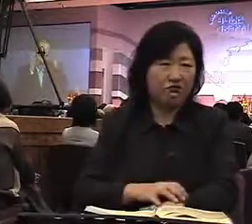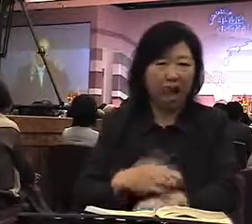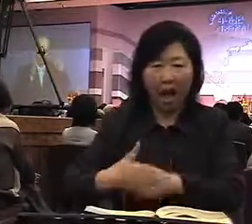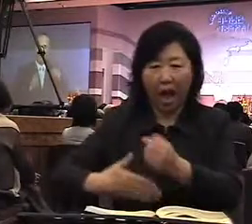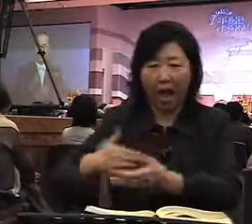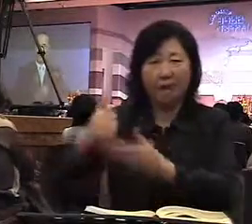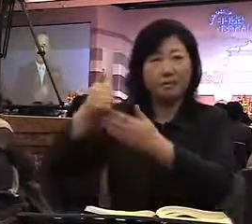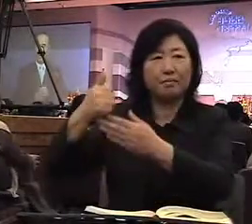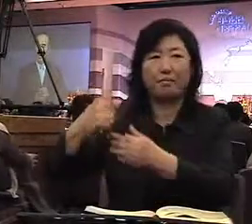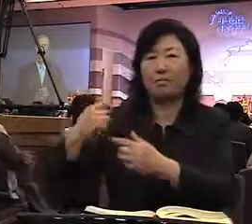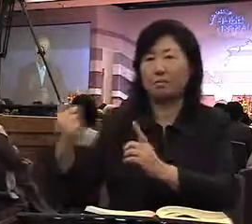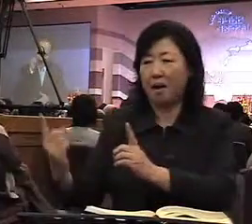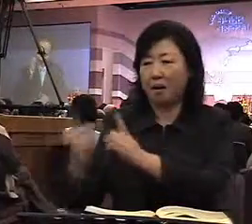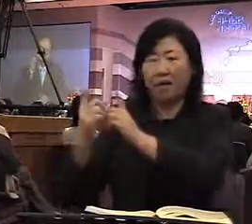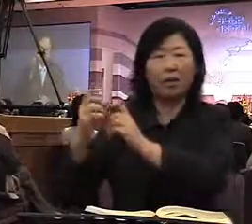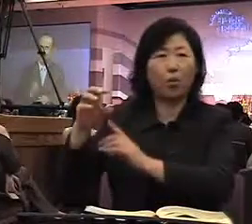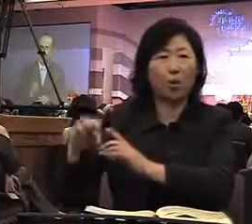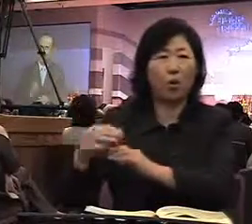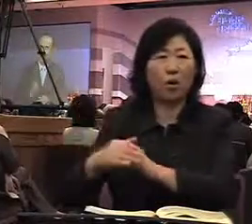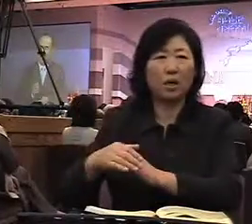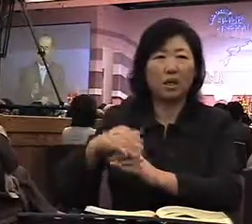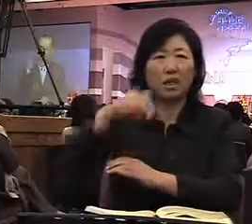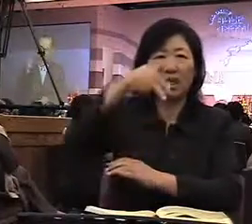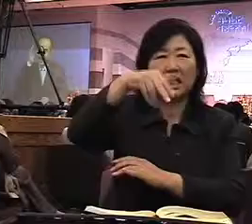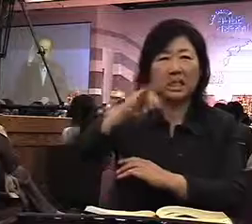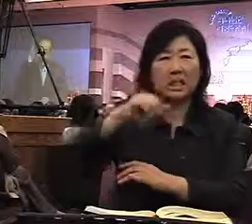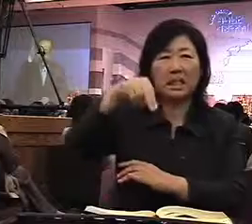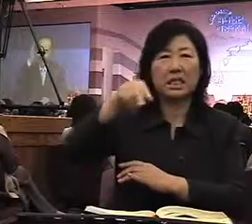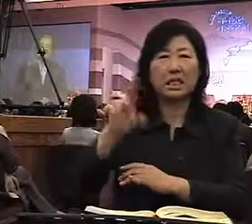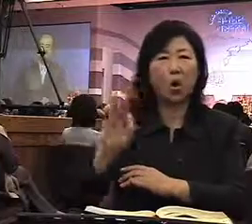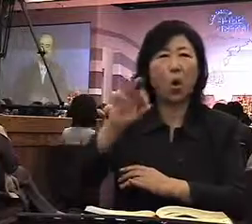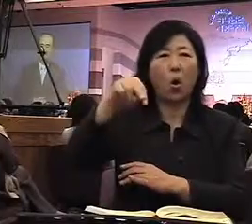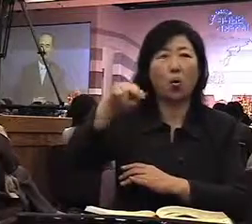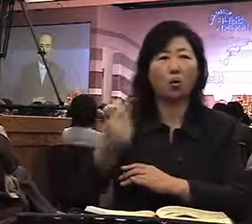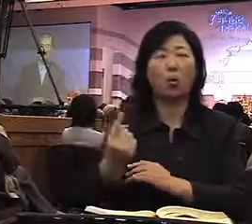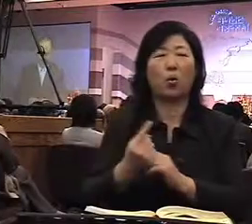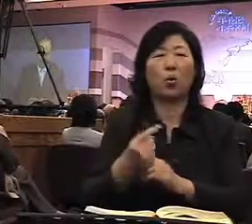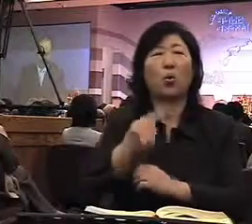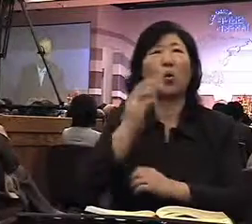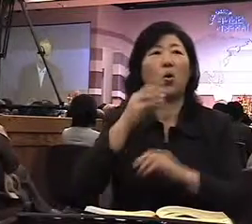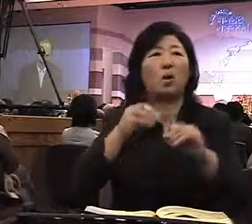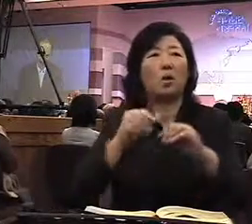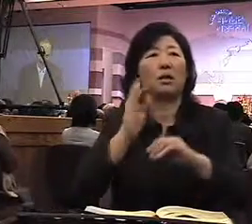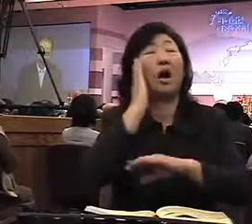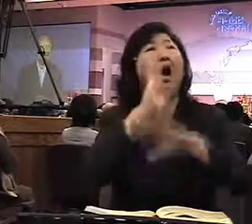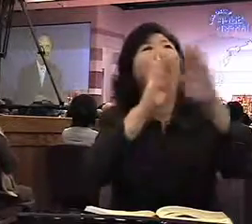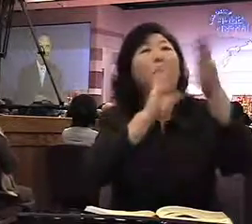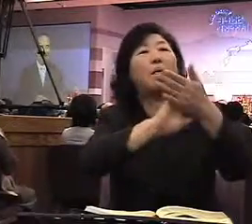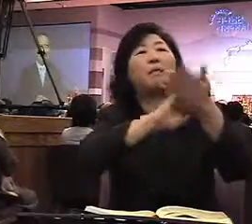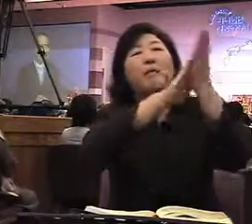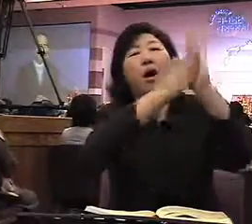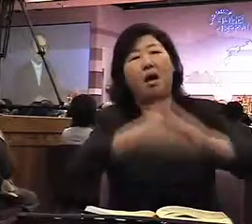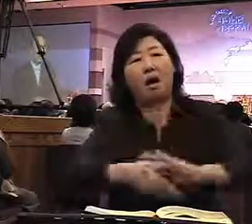우리의 지성소입니다. 아름다운 곳입니다. 땅에서 하늘을 맛보는 곳입니다. 너무 귀한 곳이에요.